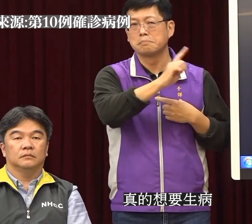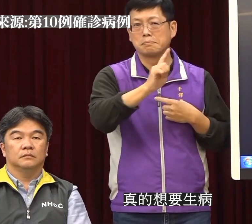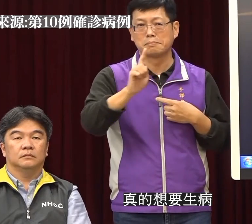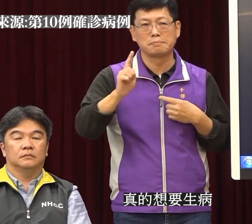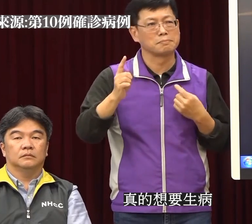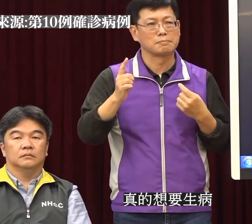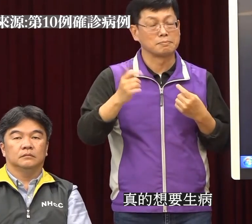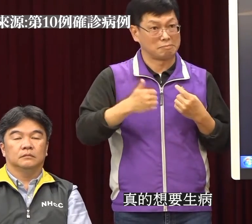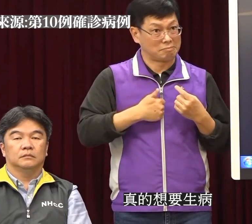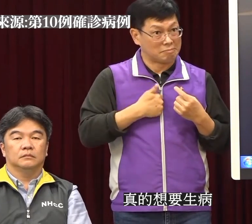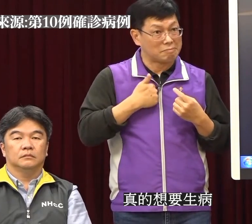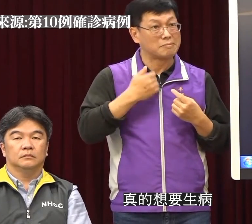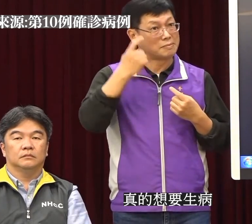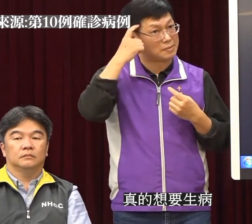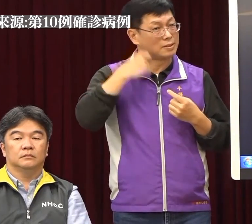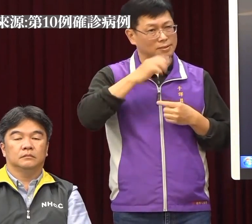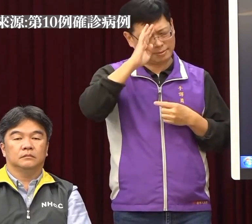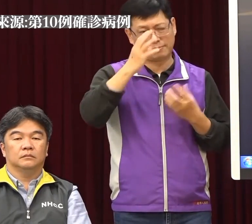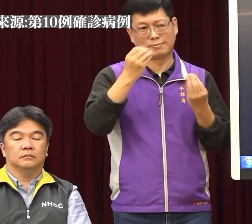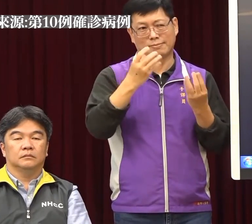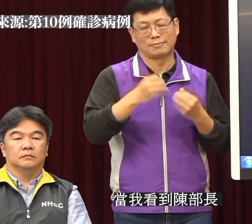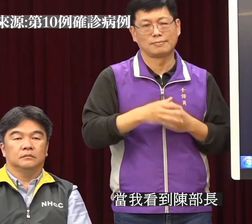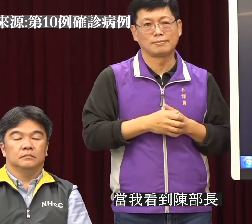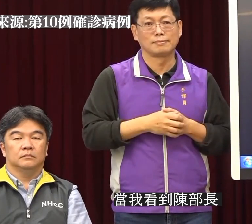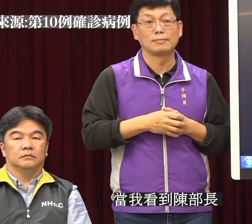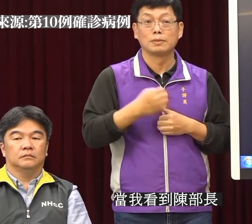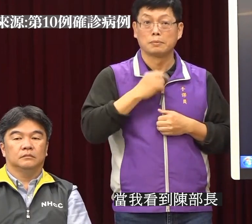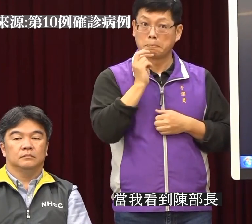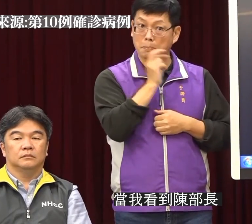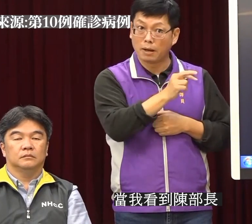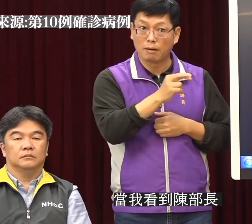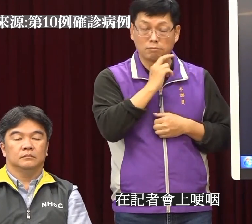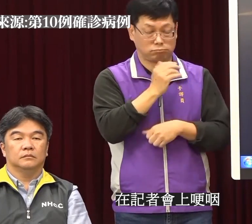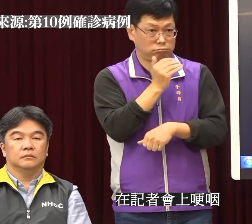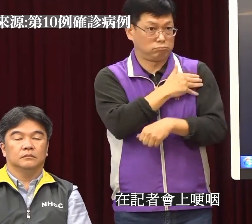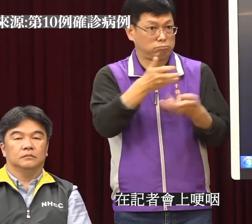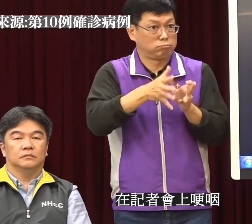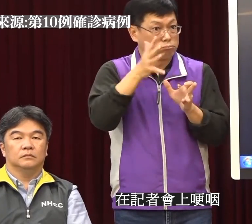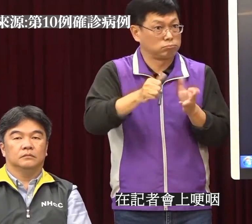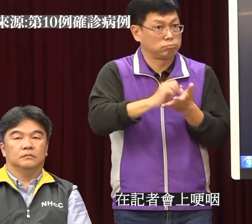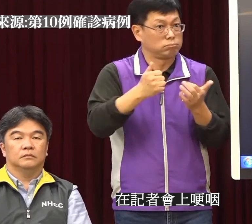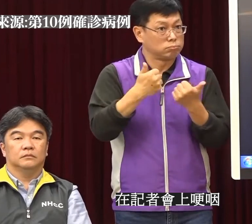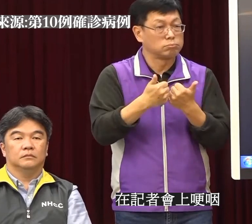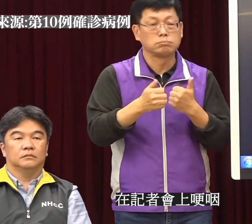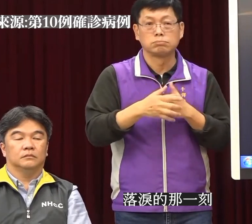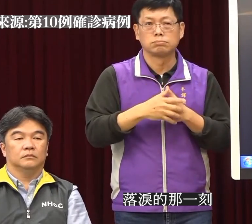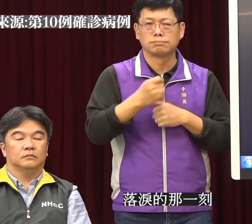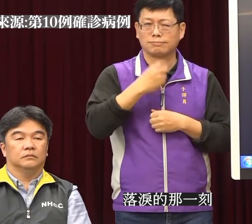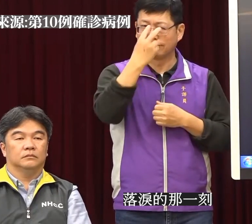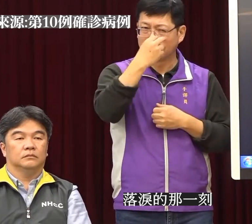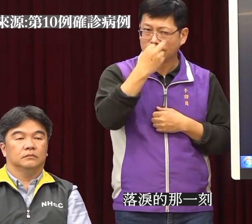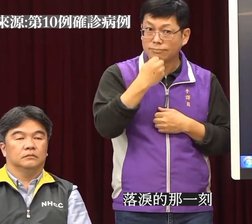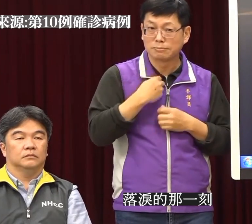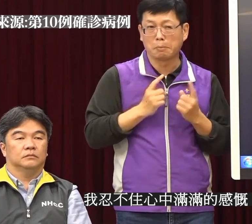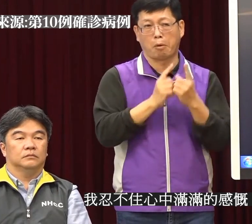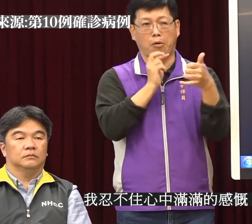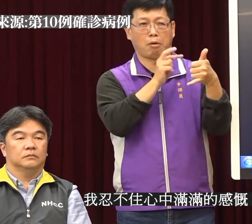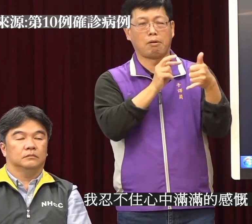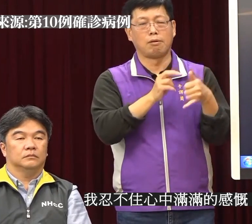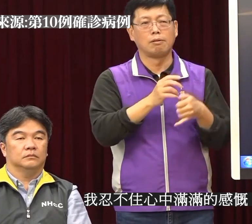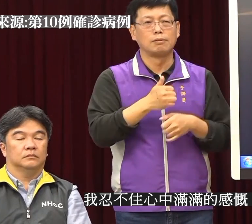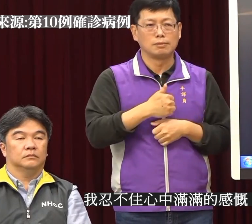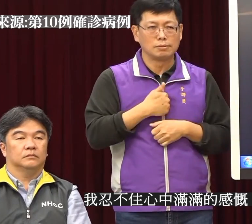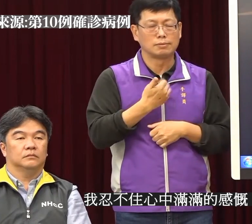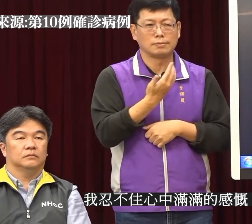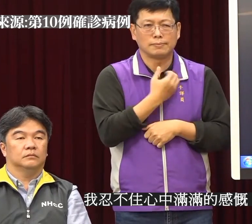人真的想要生病。当我看到陈部长在记者会上哽咽落泪的那一刻，我